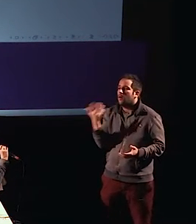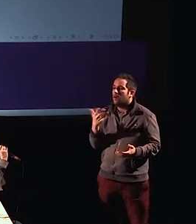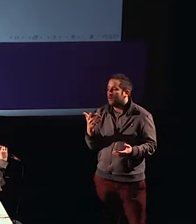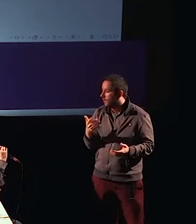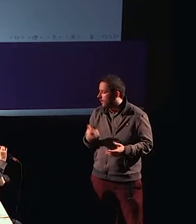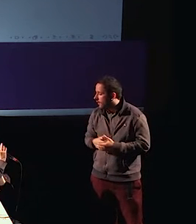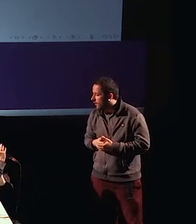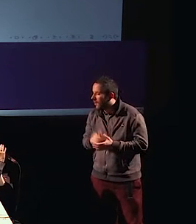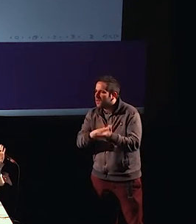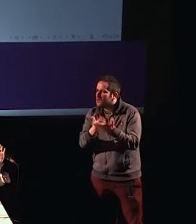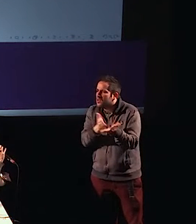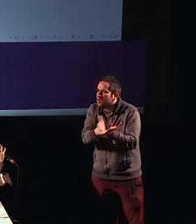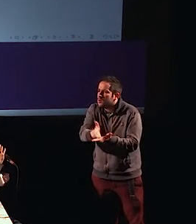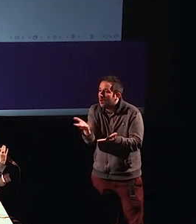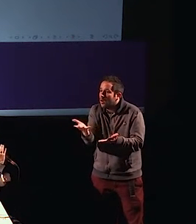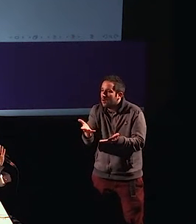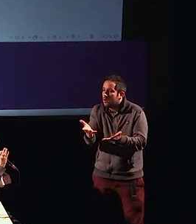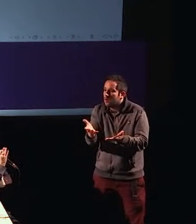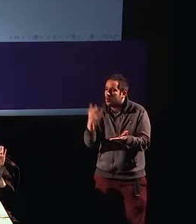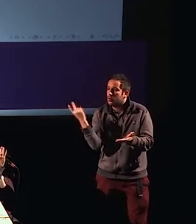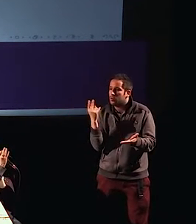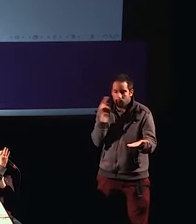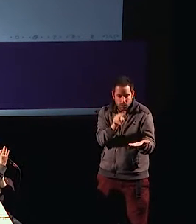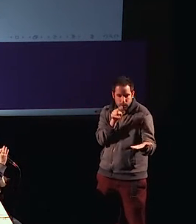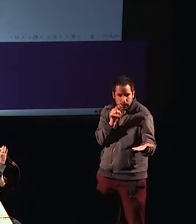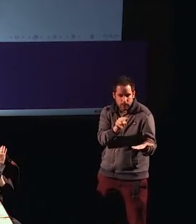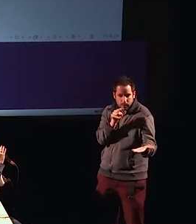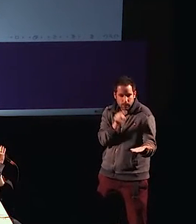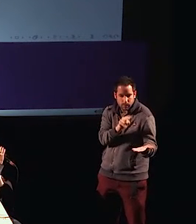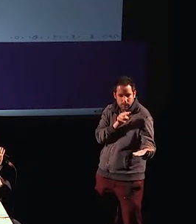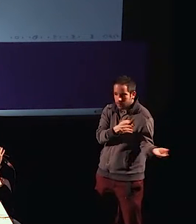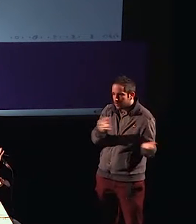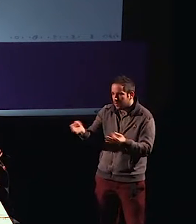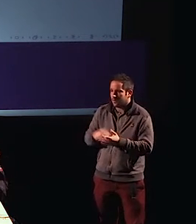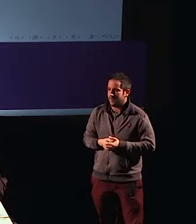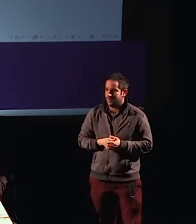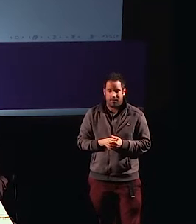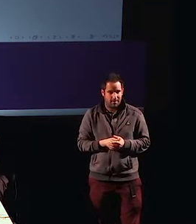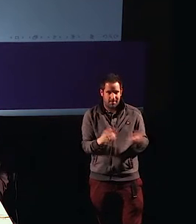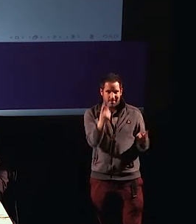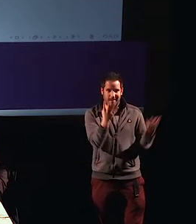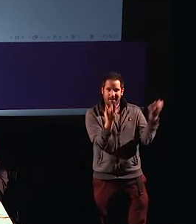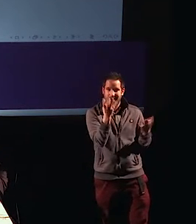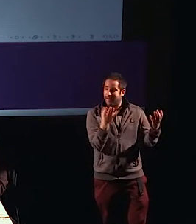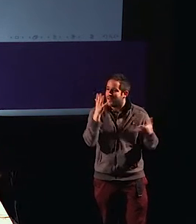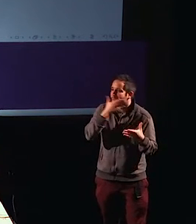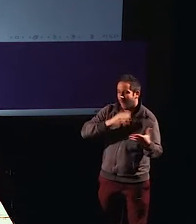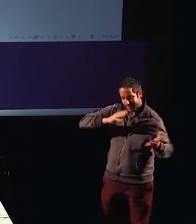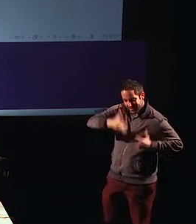si tu veux traduire, c'est le fait de regarder toujours, tout le temps. Voilà. C'est joli, hein.